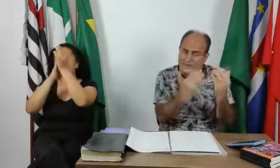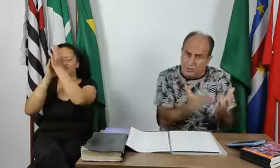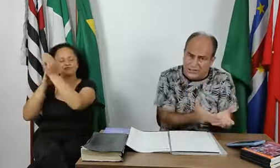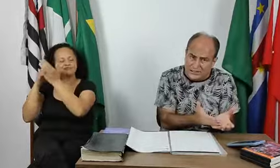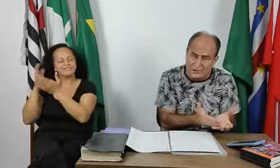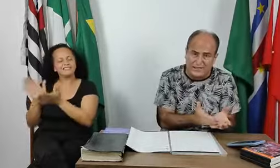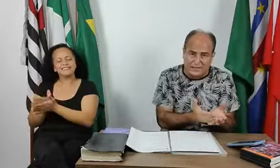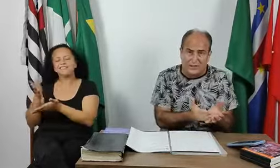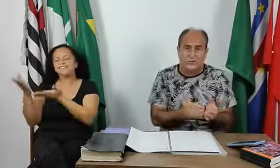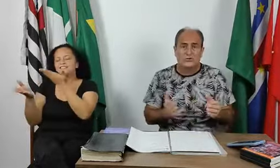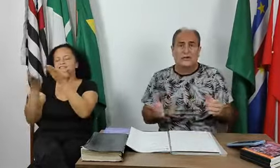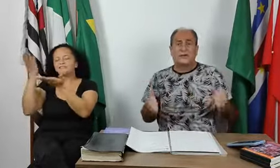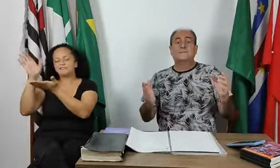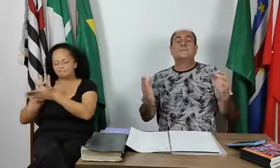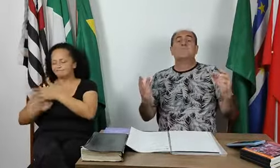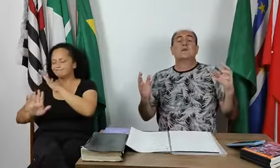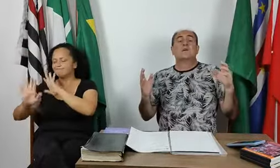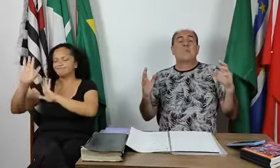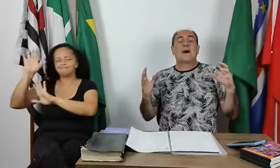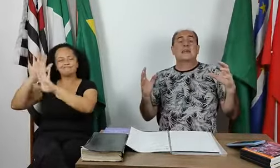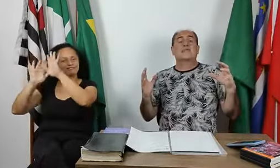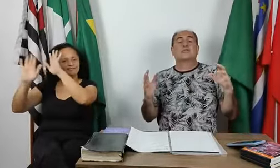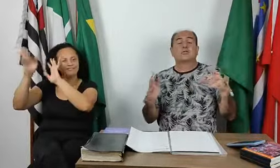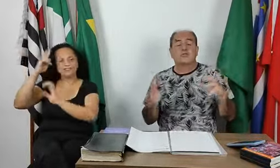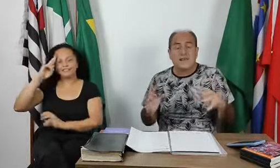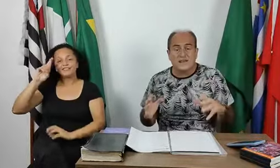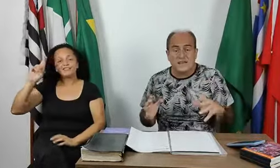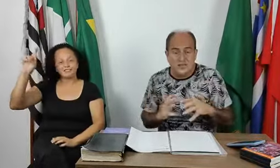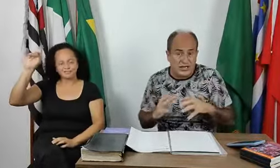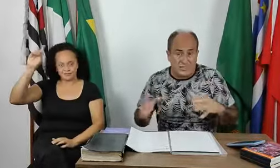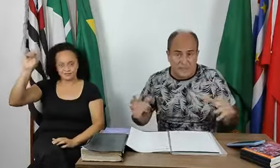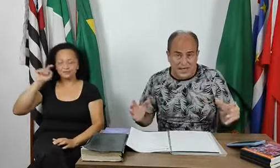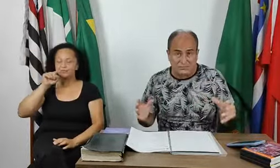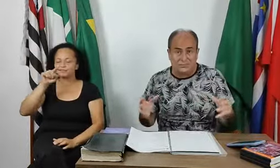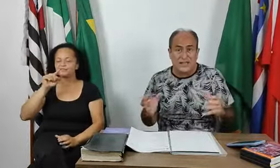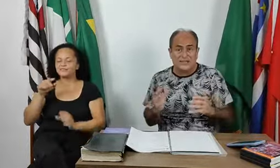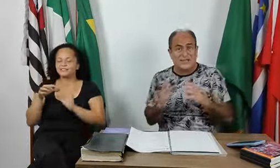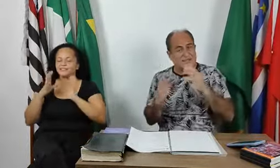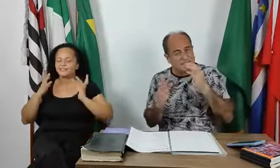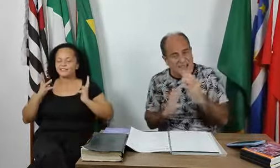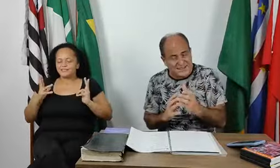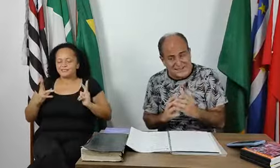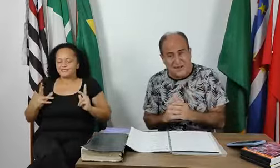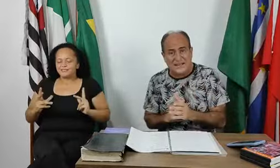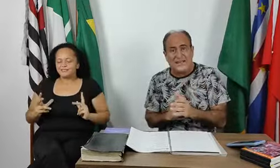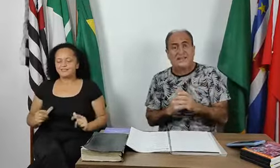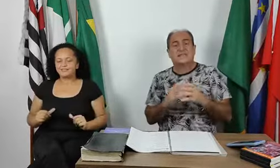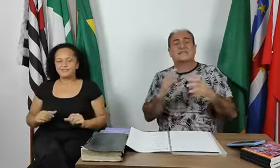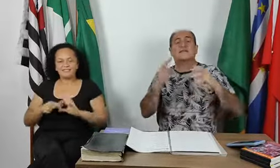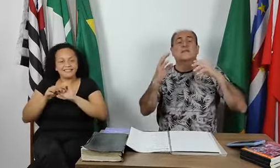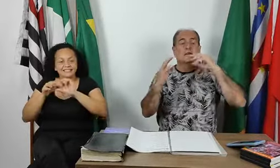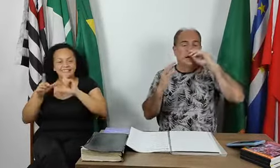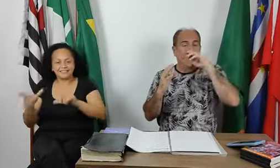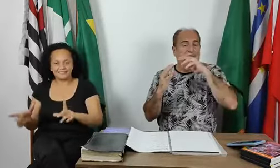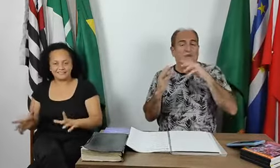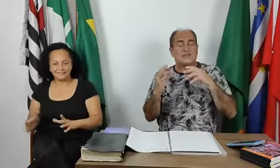Deus, adorando a Deus, para que você seja liberto dessas setas